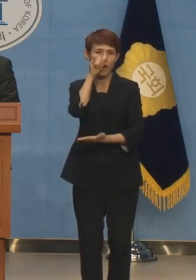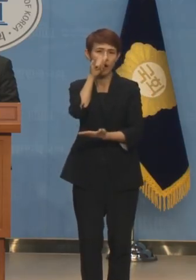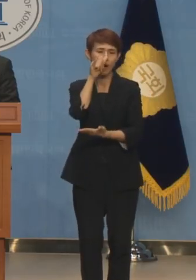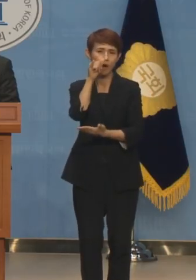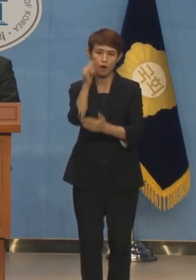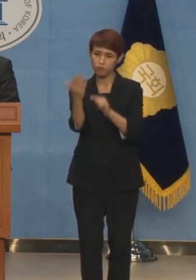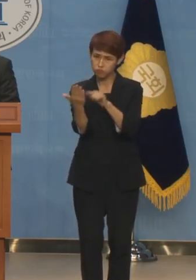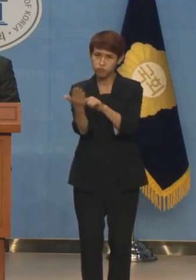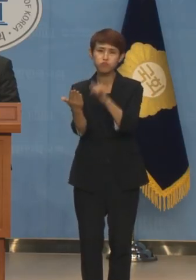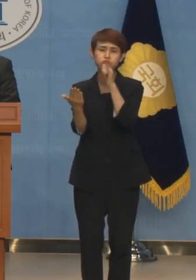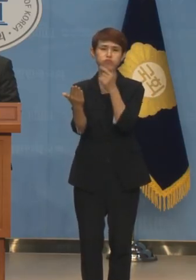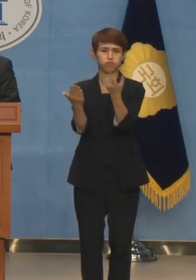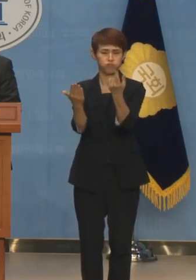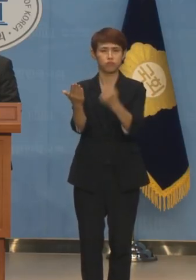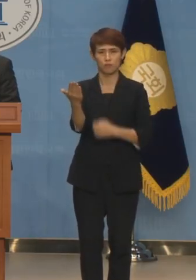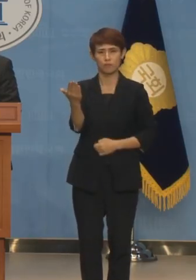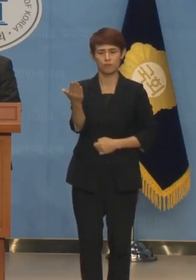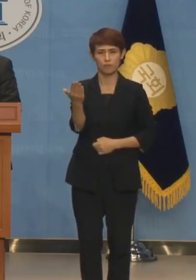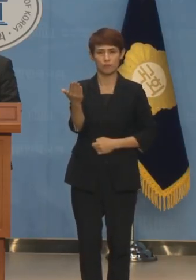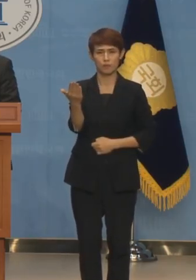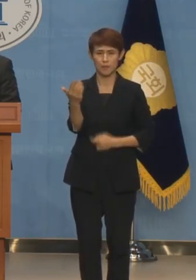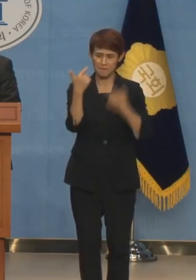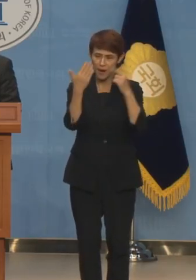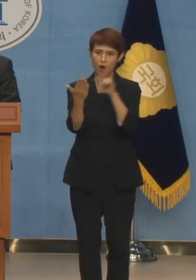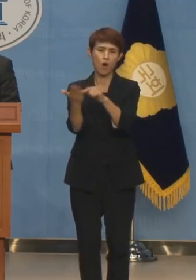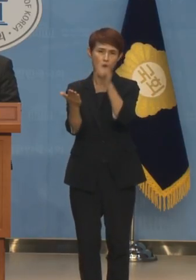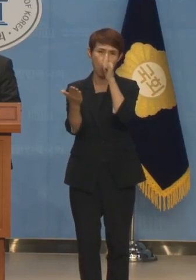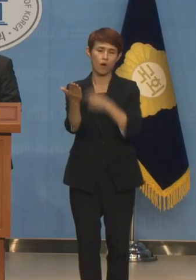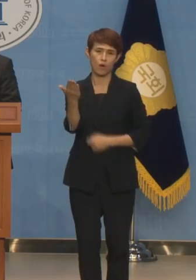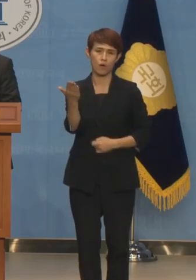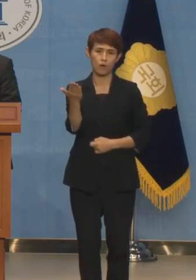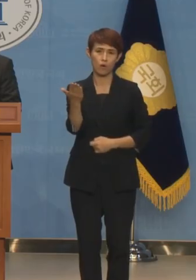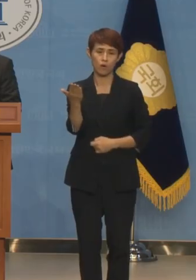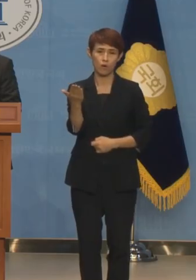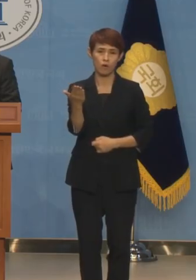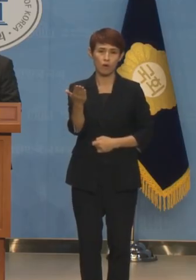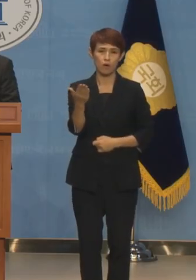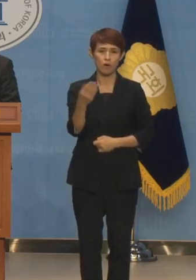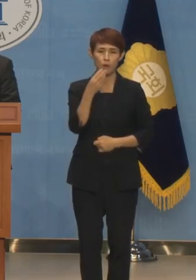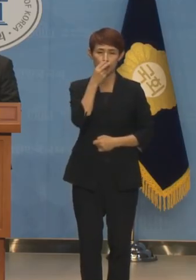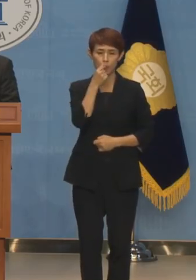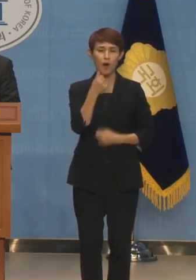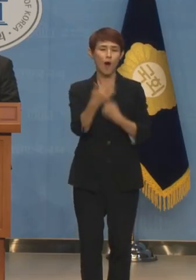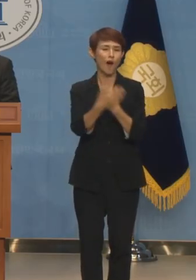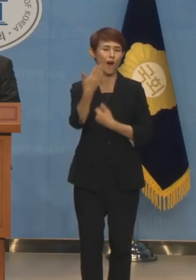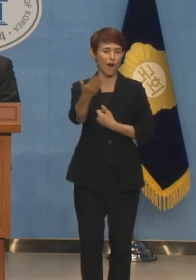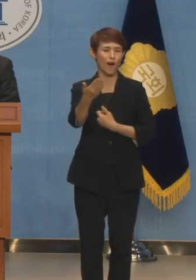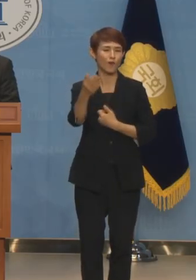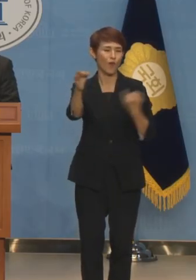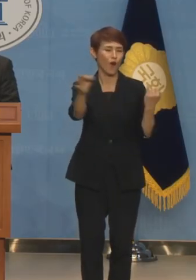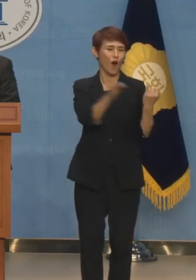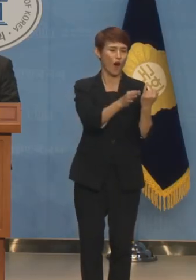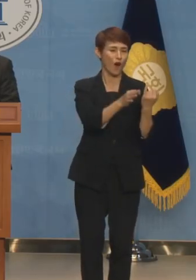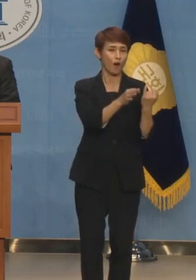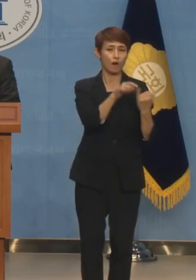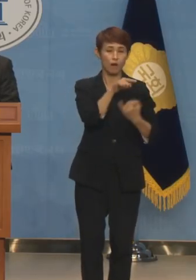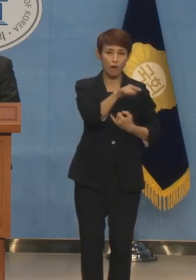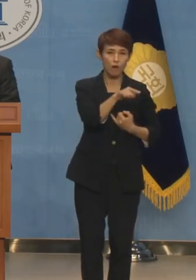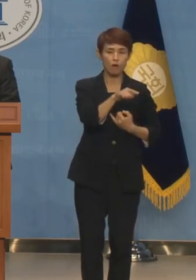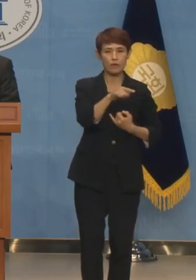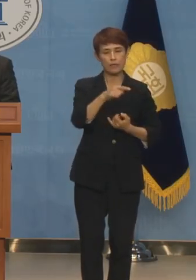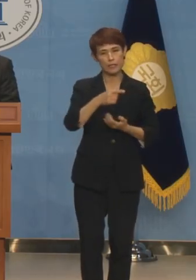있다고 분명히 명시하고 있습니다. 알선 수재 혐의를 적용하면 면죄부를 줄 방법이